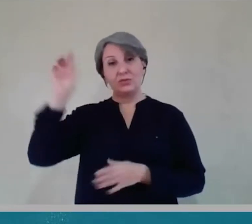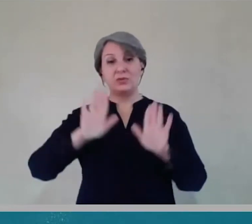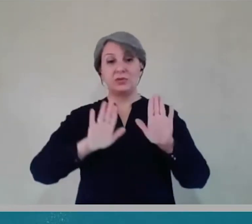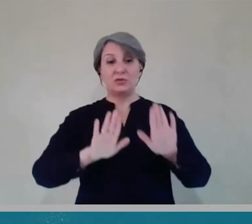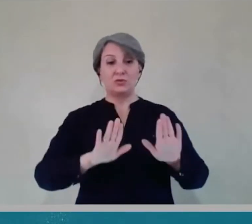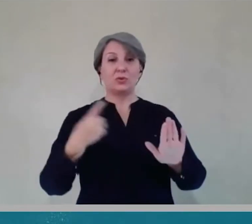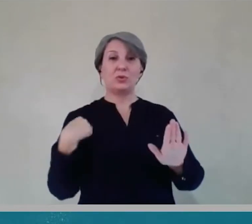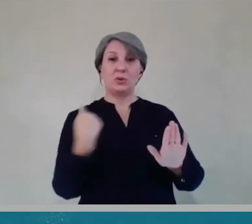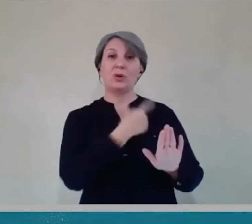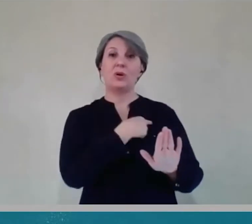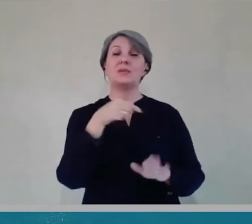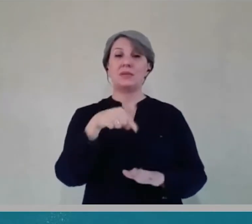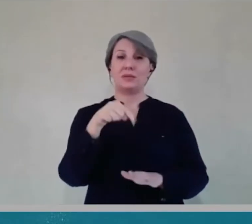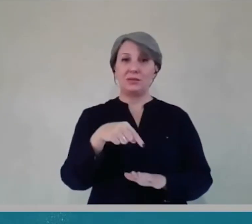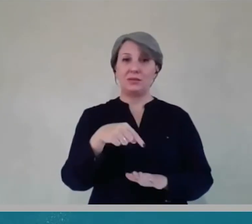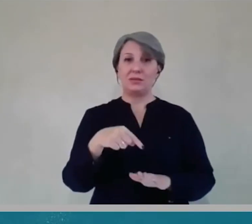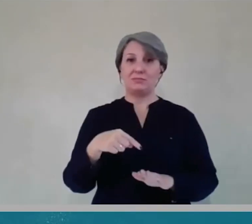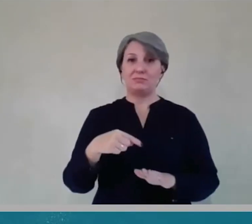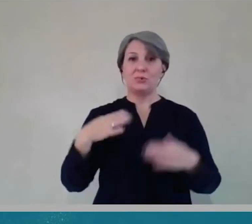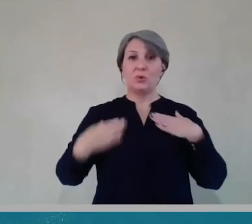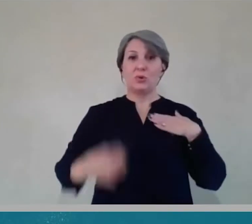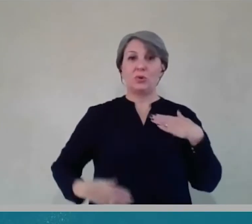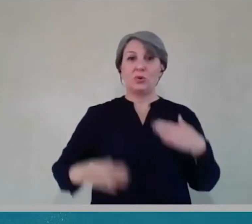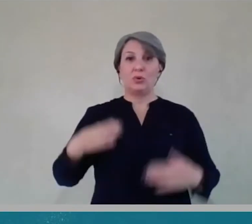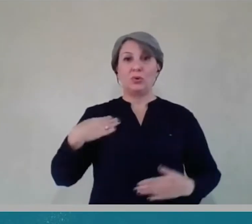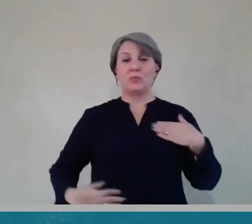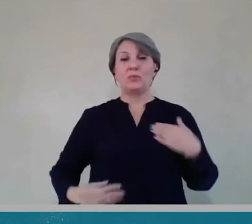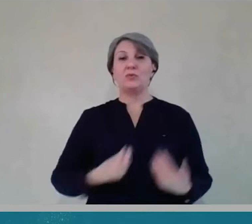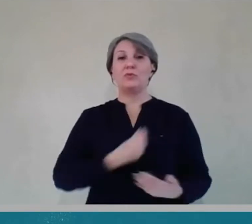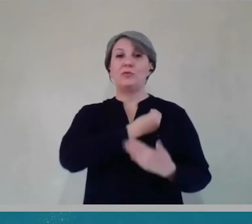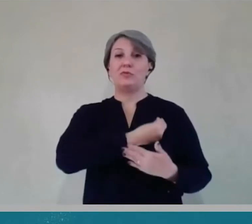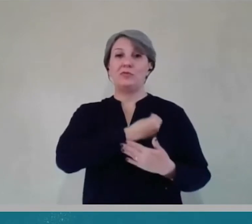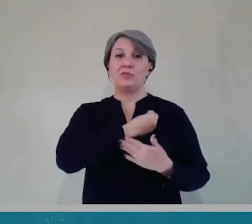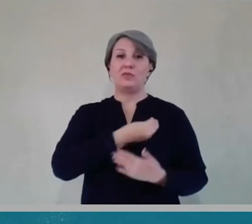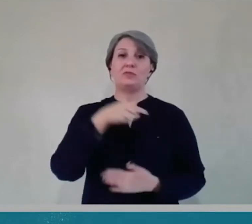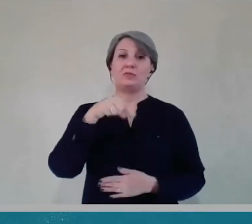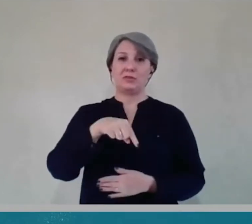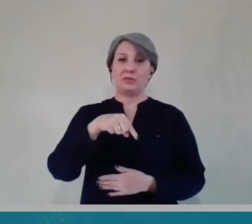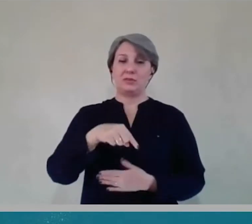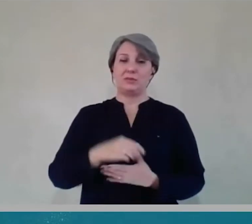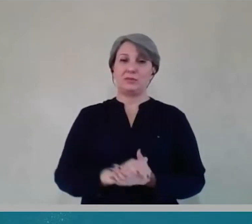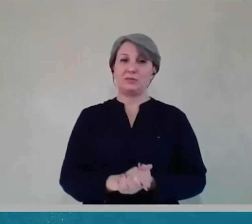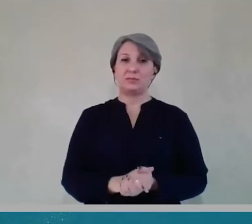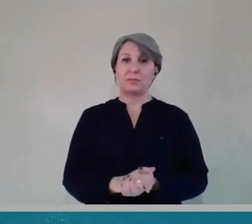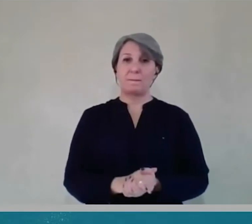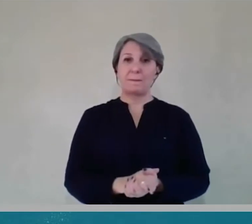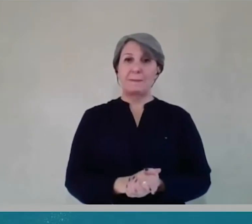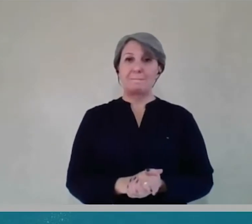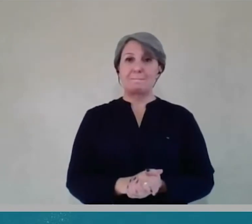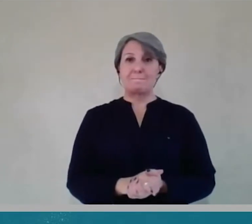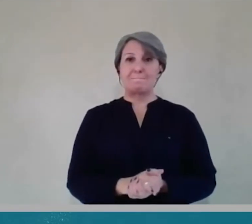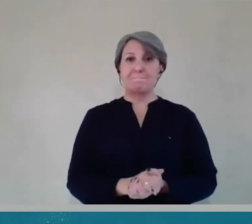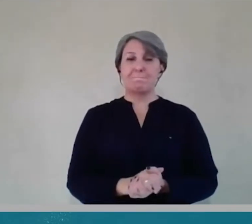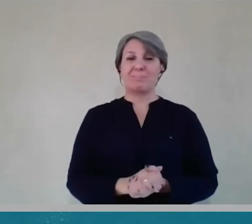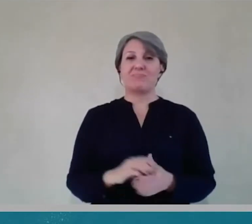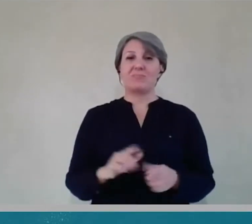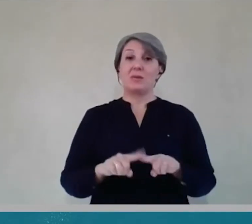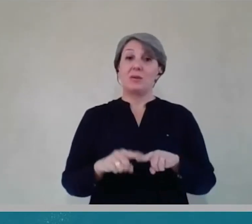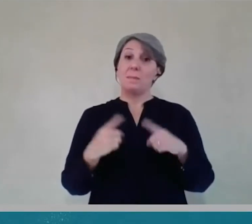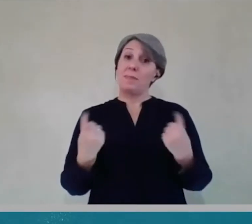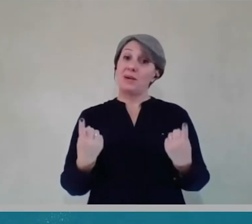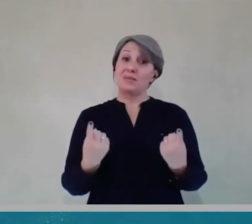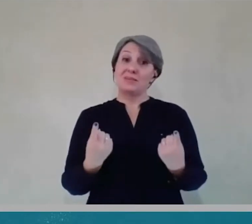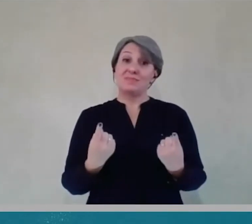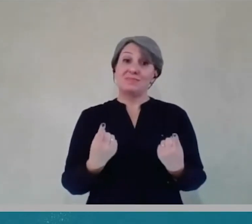nossos corpos vivos, respirando, né? Mas por outro lado, nós não mais somos dessa